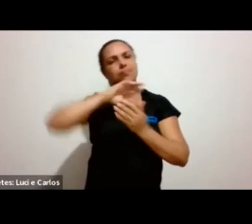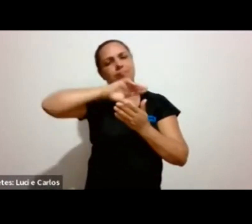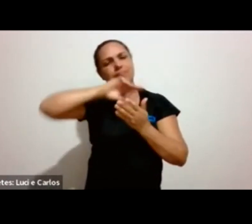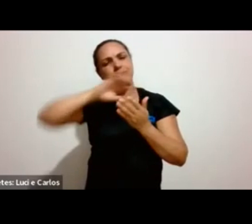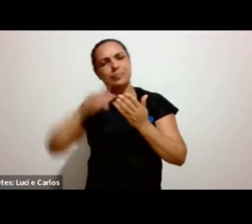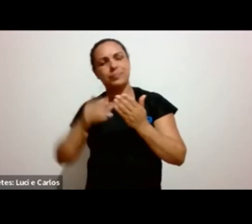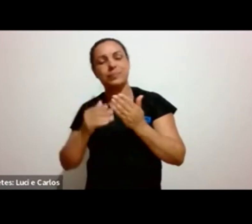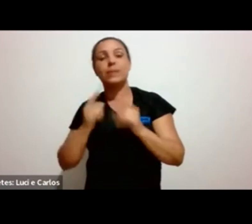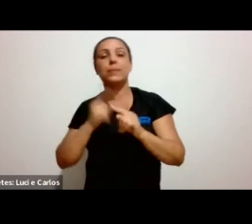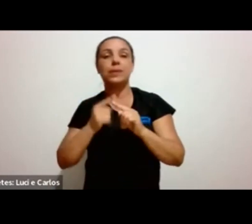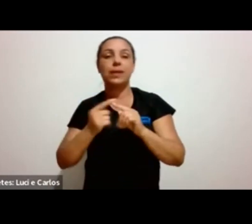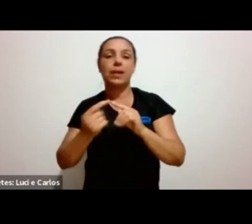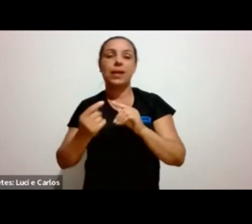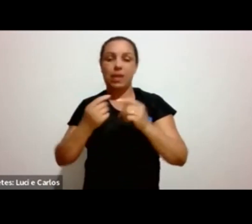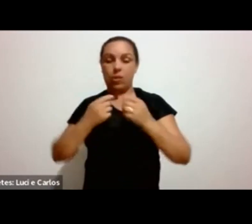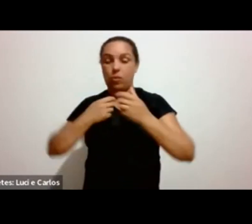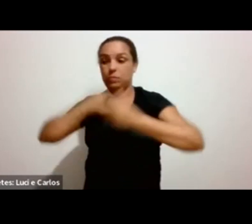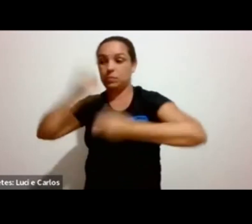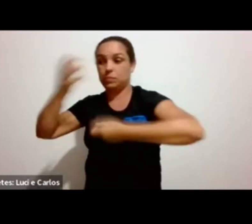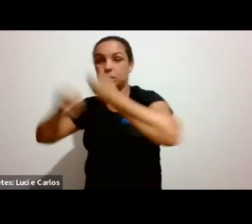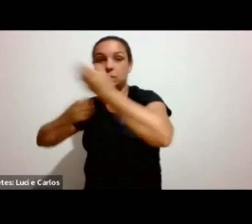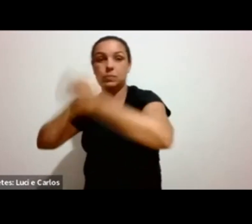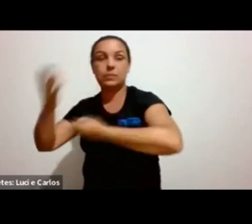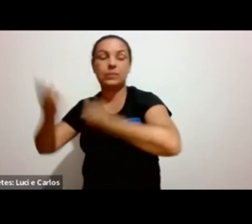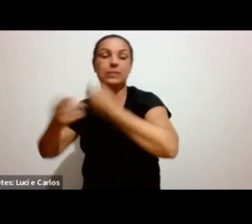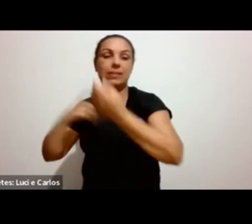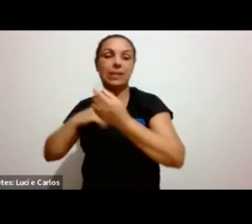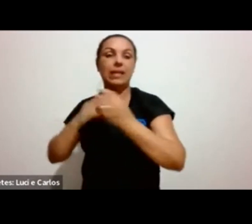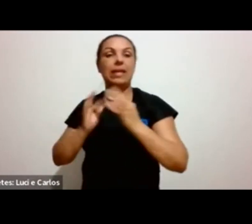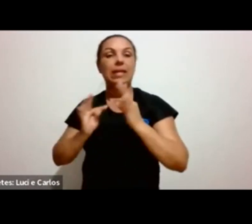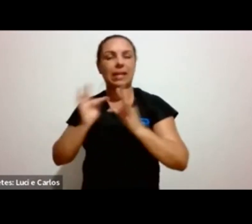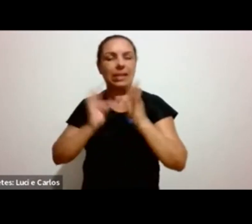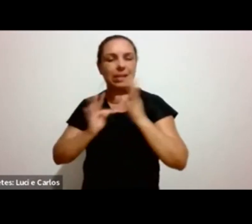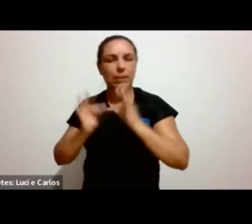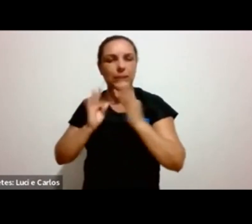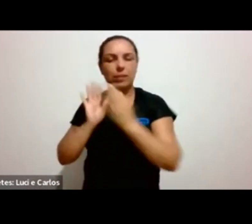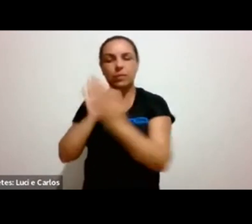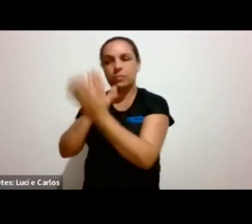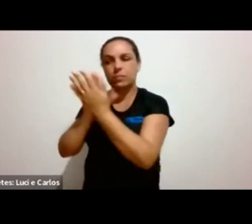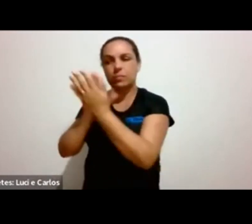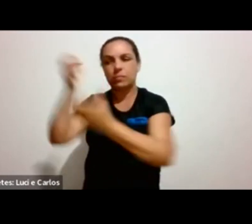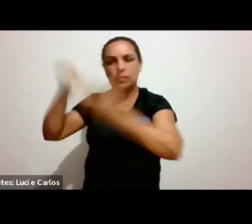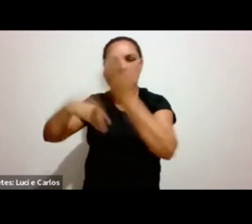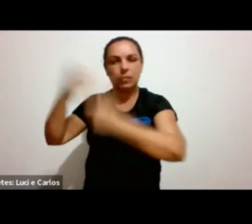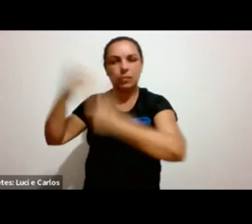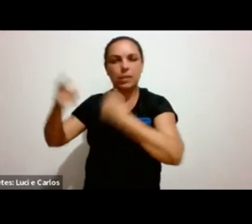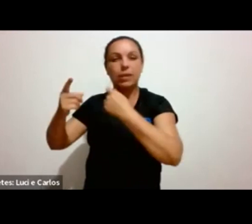seu emocional. E quando você libera seu emocional,